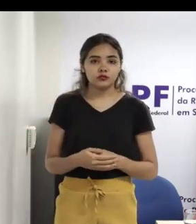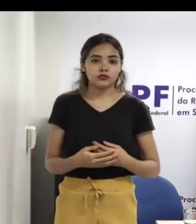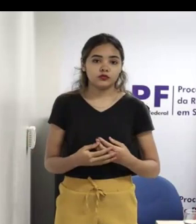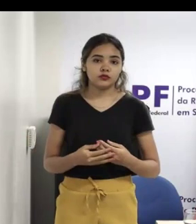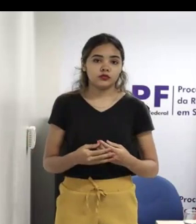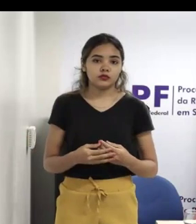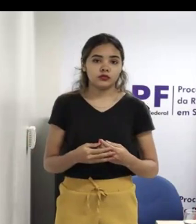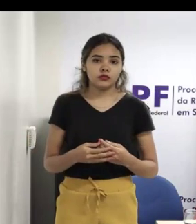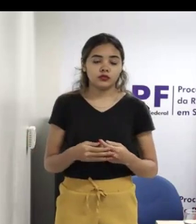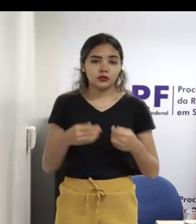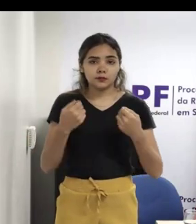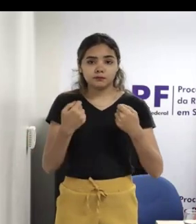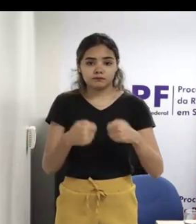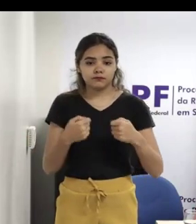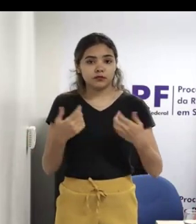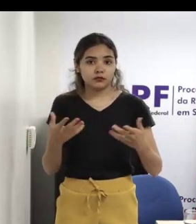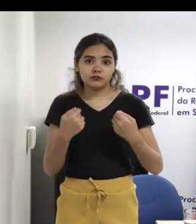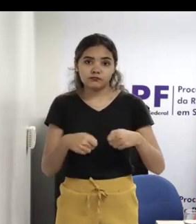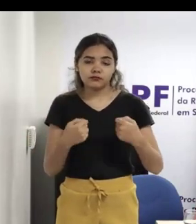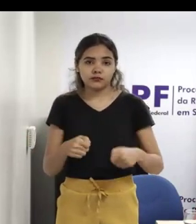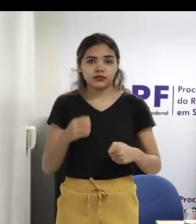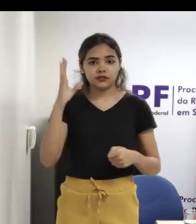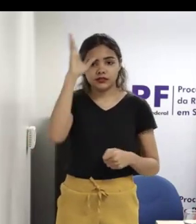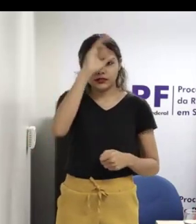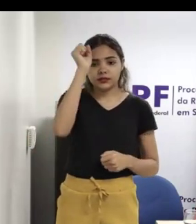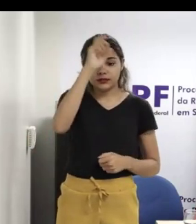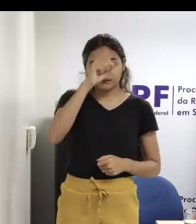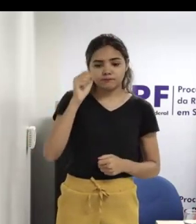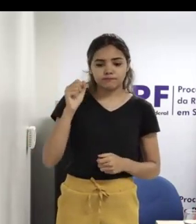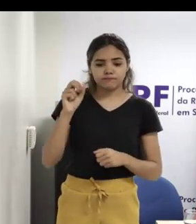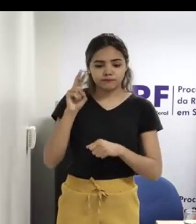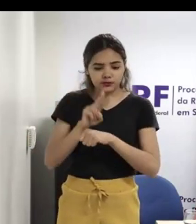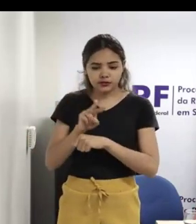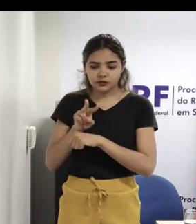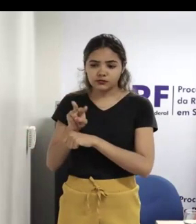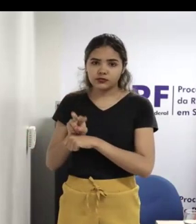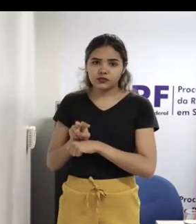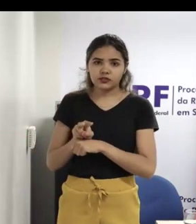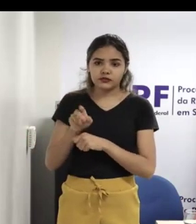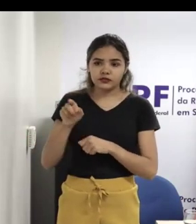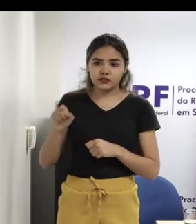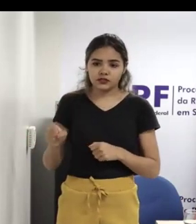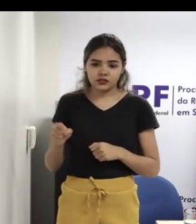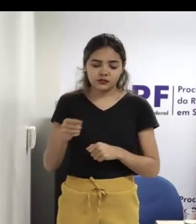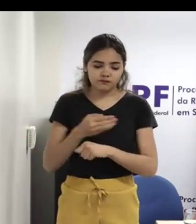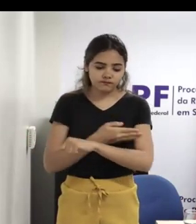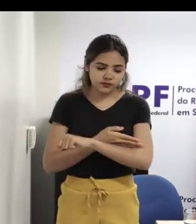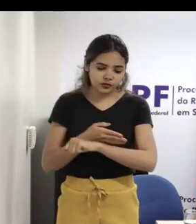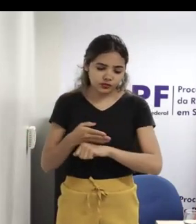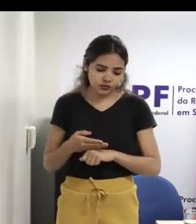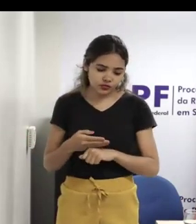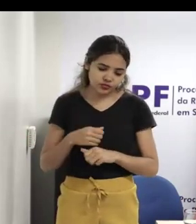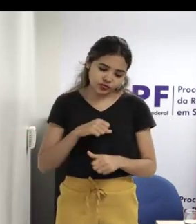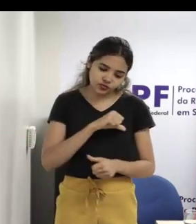qu observar essa mudança de comportamento porque a gente sabe que tem crianças que ela fala muito mais as coisas pra professora do que